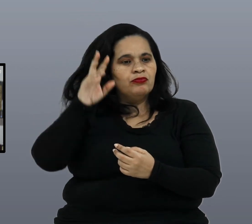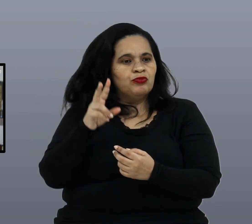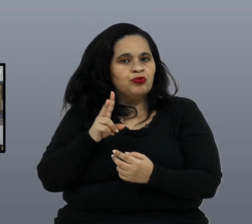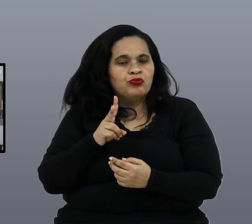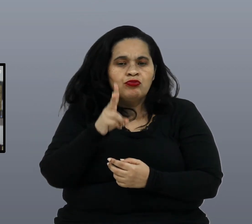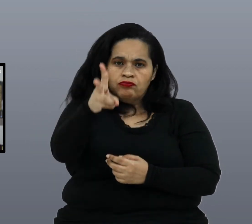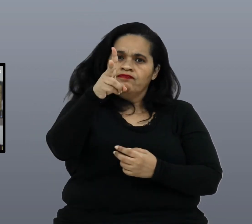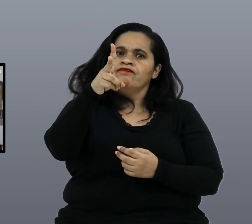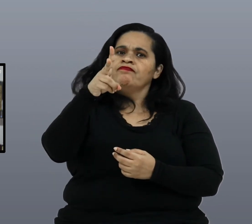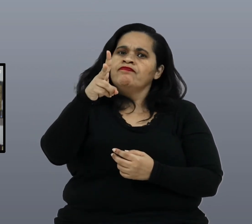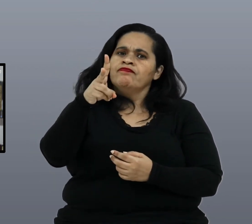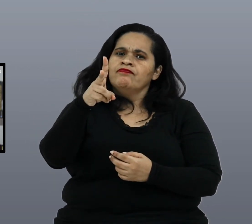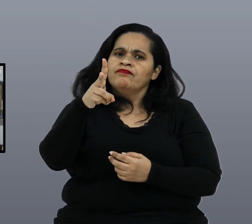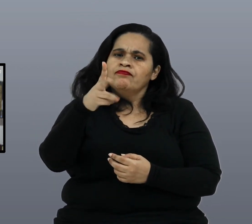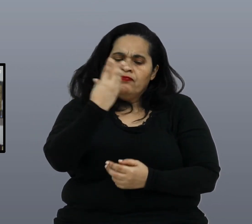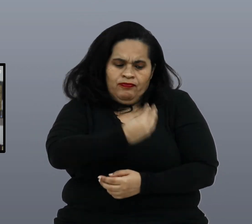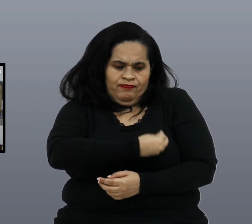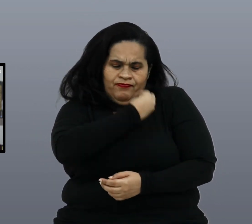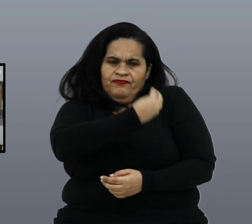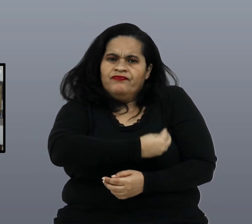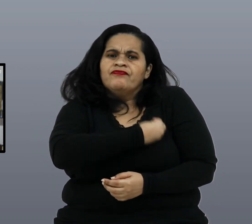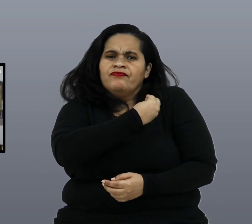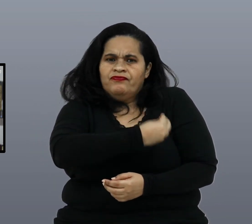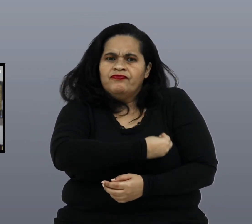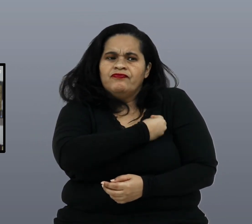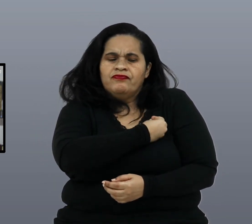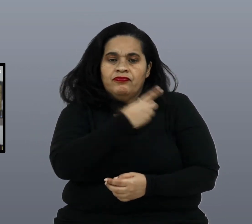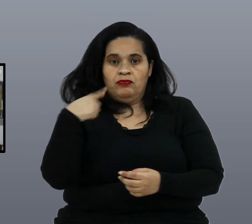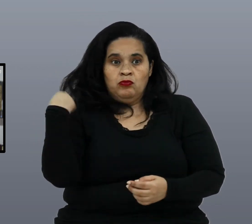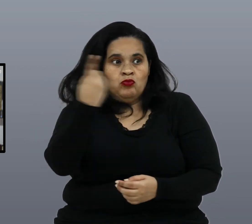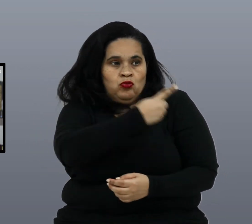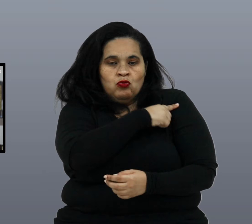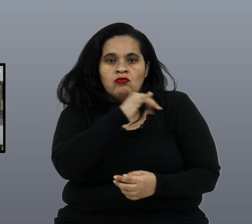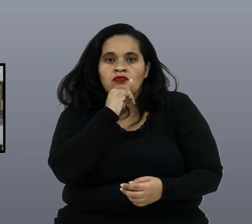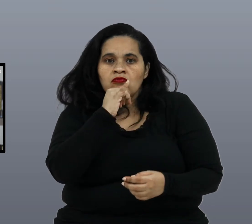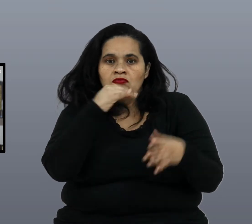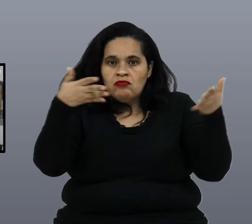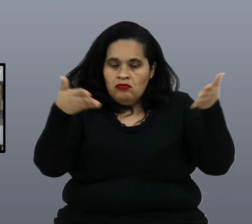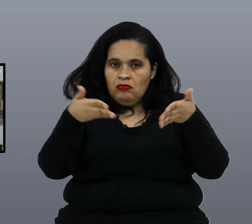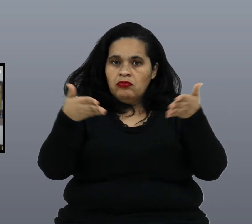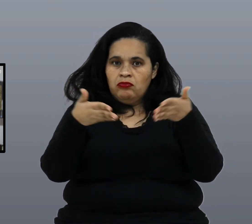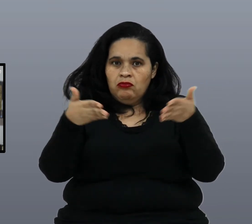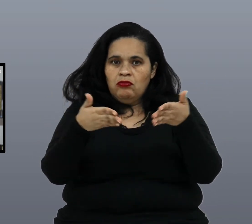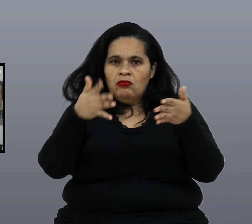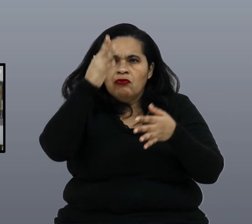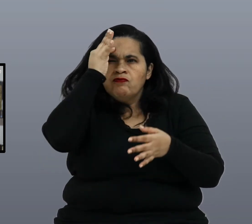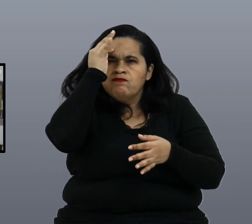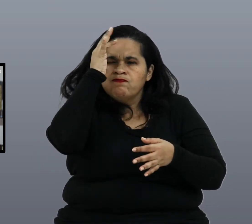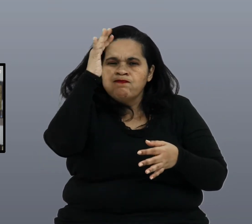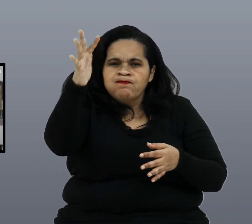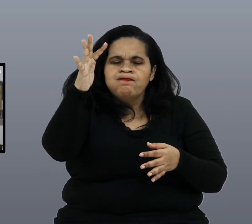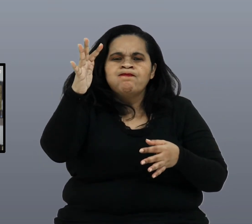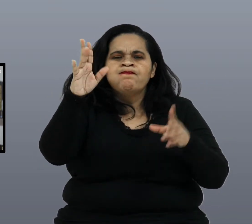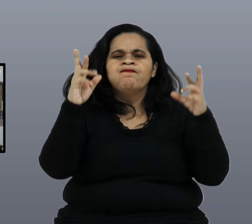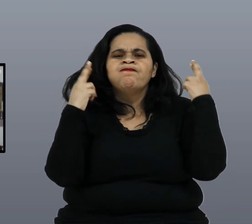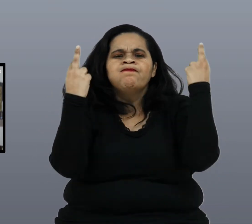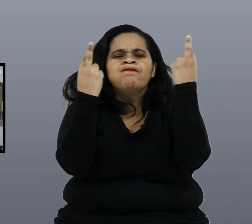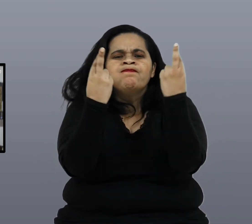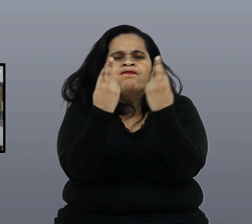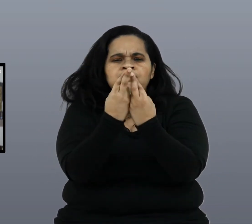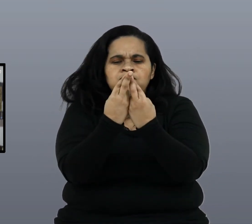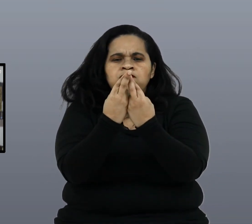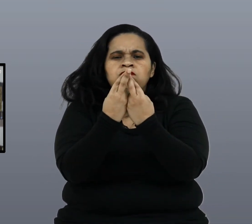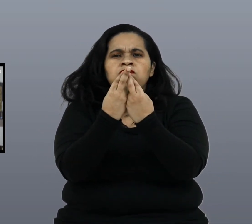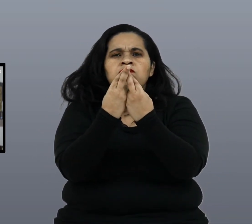está vivo ainda. Nós estamos em pleno Império Romano, no sentido de sua filosofia, da sua cultura, da